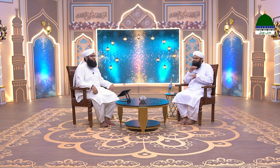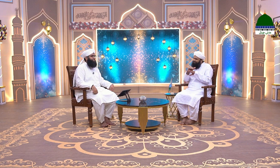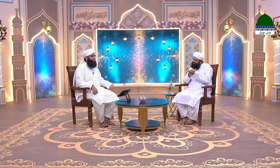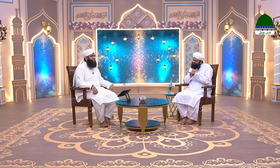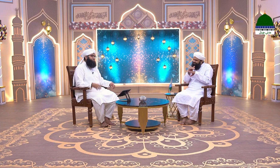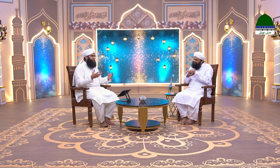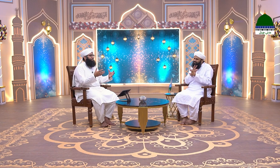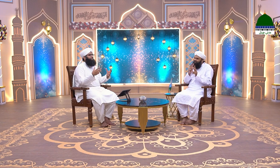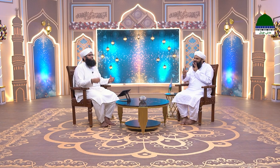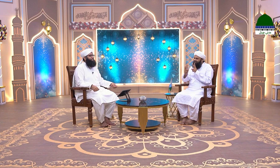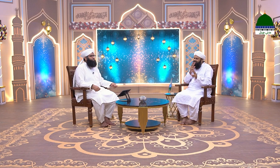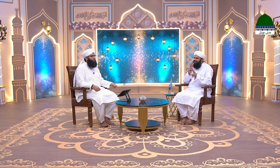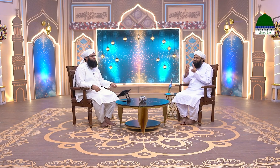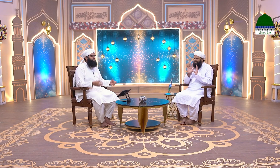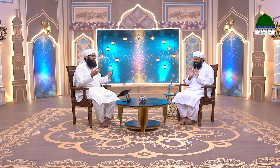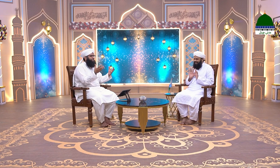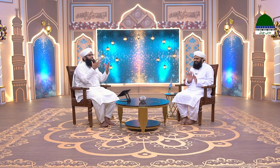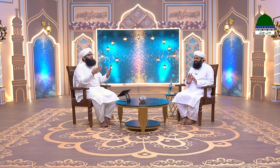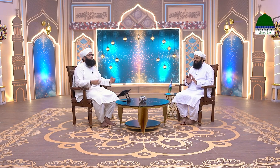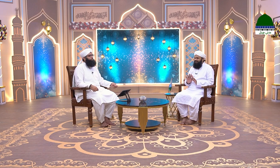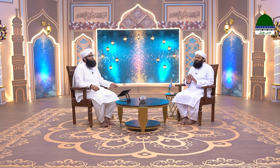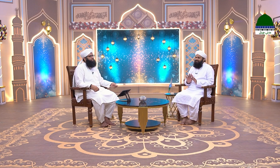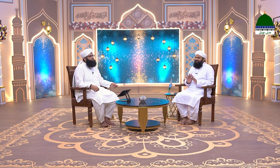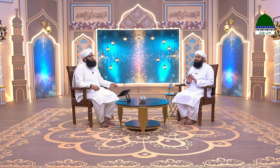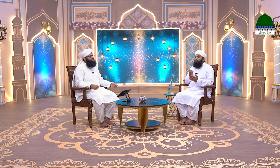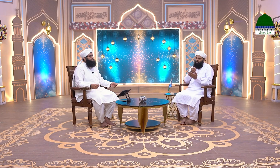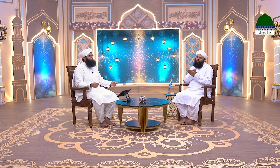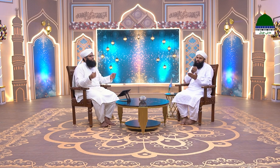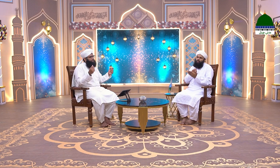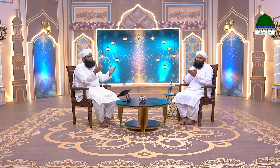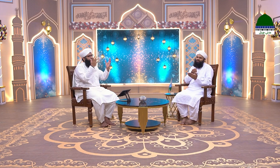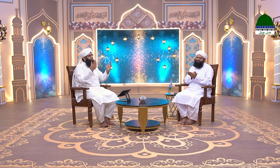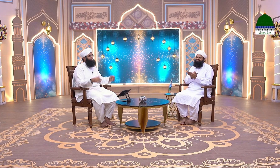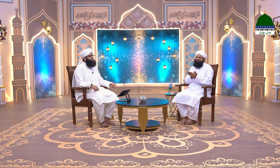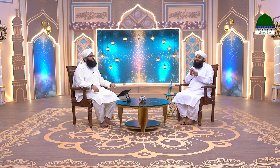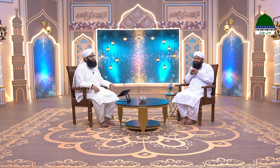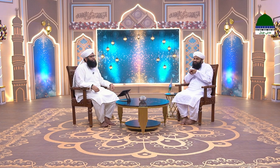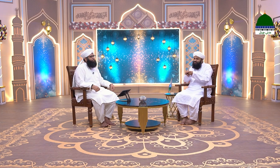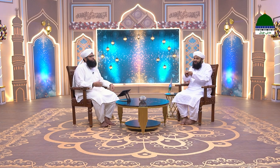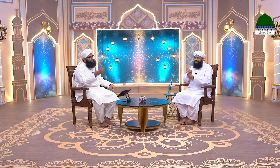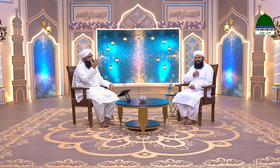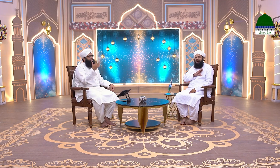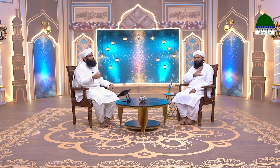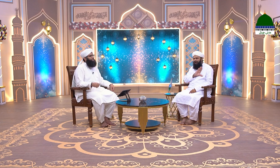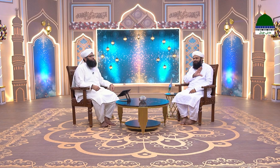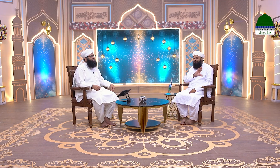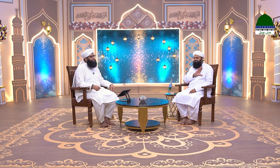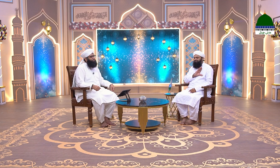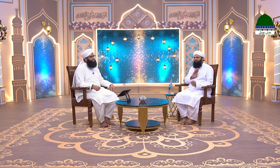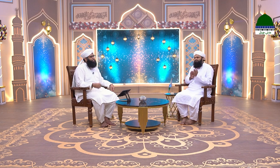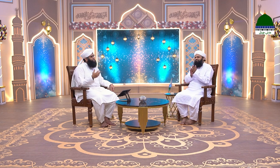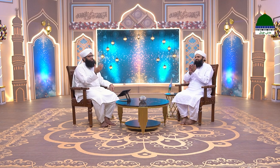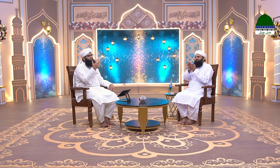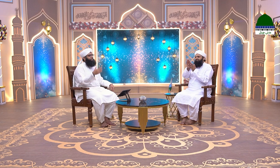داخل کر سکتے ہیں۔ پیارے آقا علیہ السلام کی پیاری اداؤں کو اپنی زندگی میں نافذ کرتے چلے جائیے، پھر دیکھیے انشاءاللہ